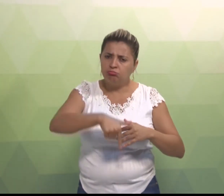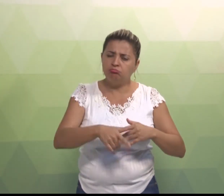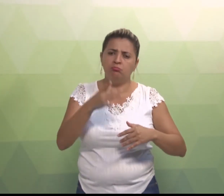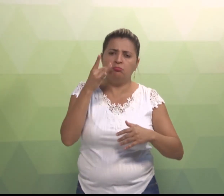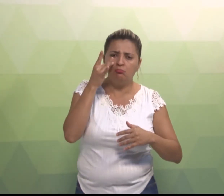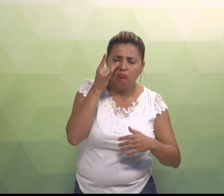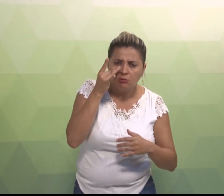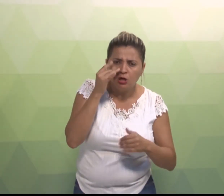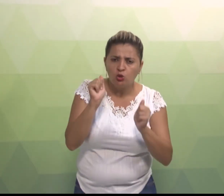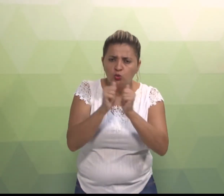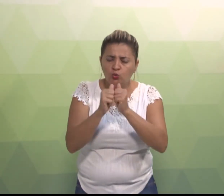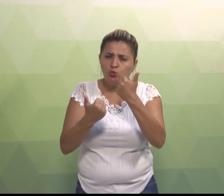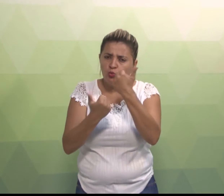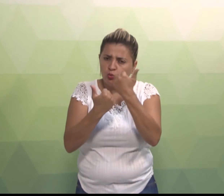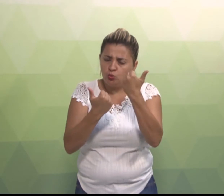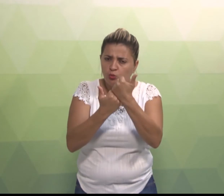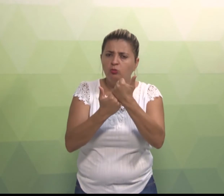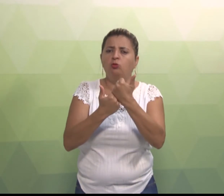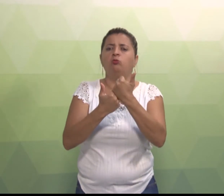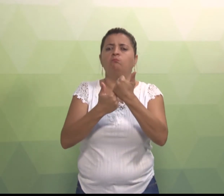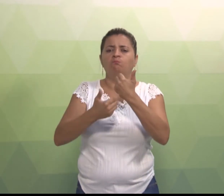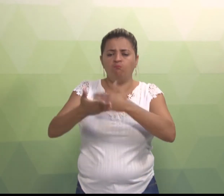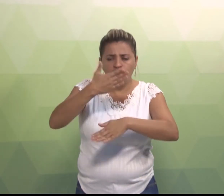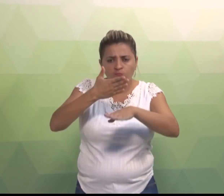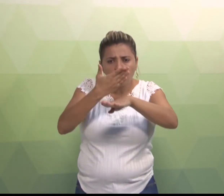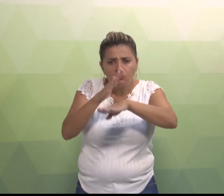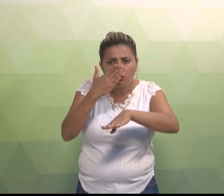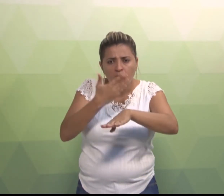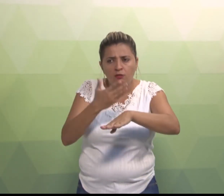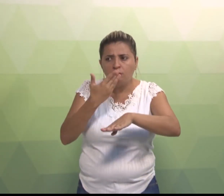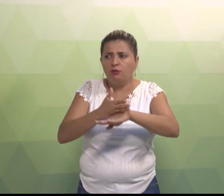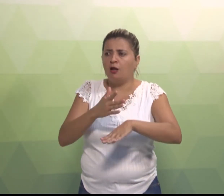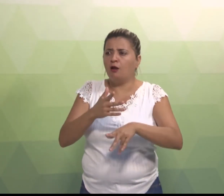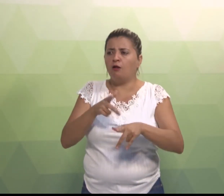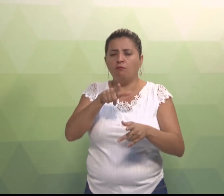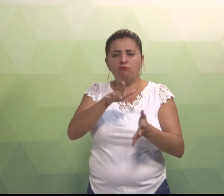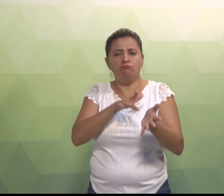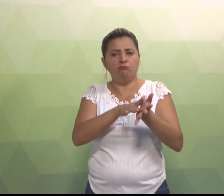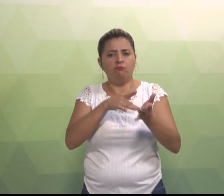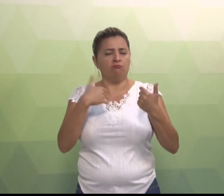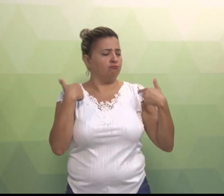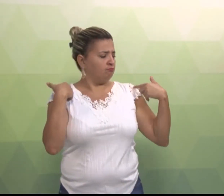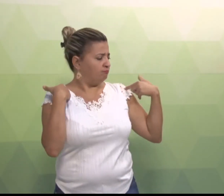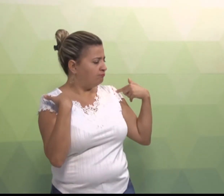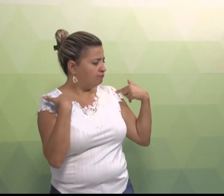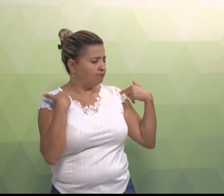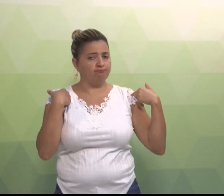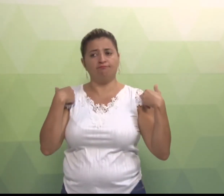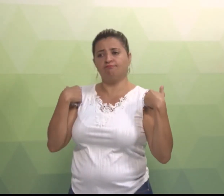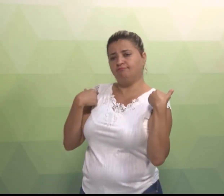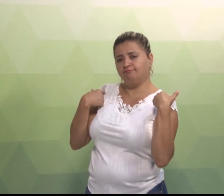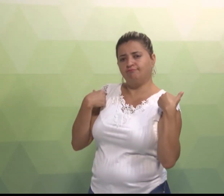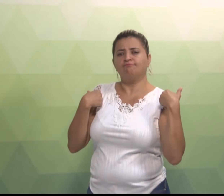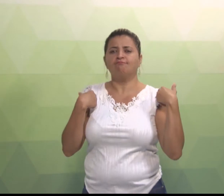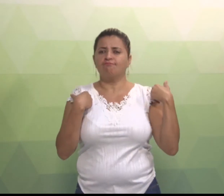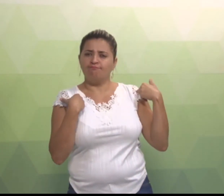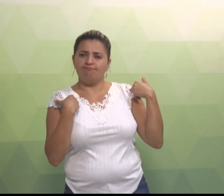se houver necessidade, junto com o tutor presencial, e você vai treinar o